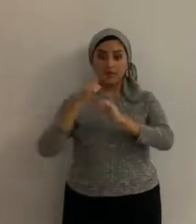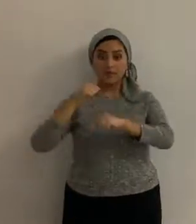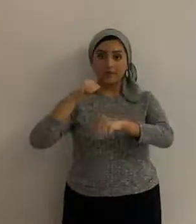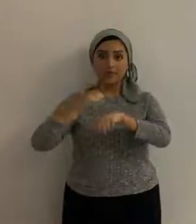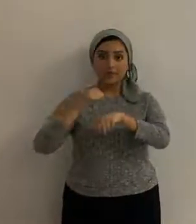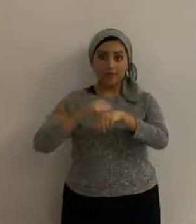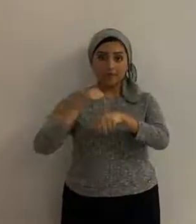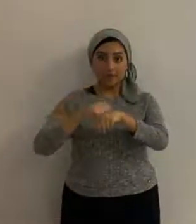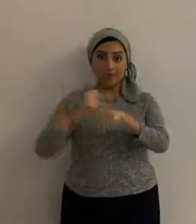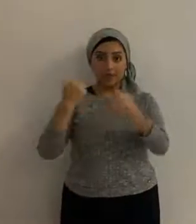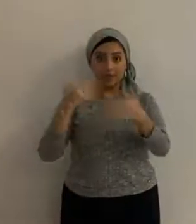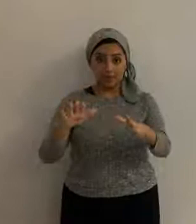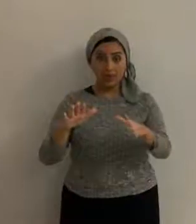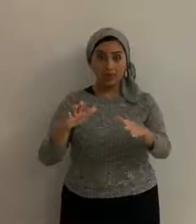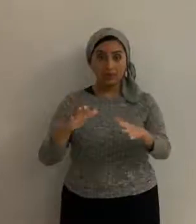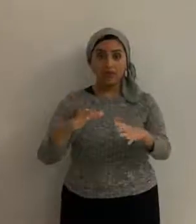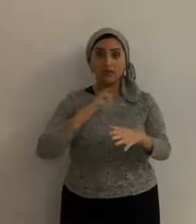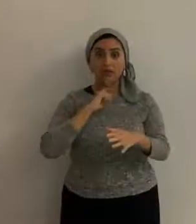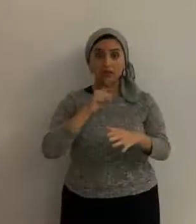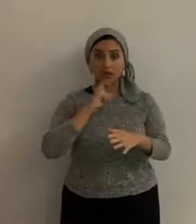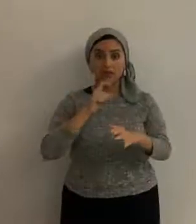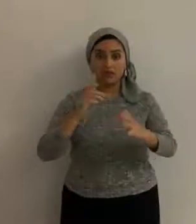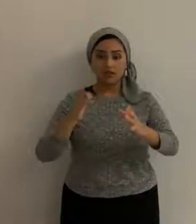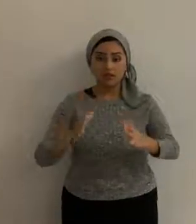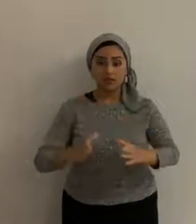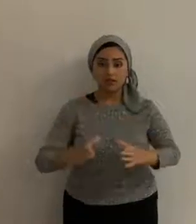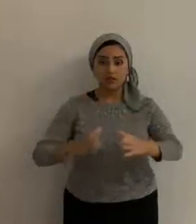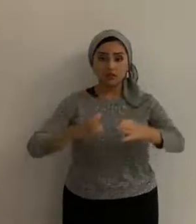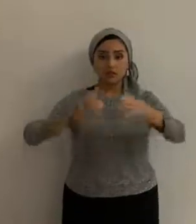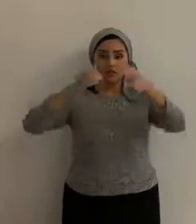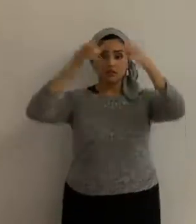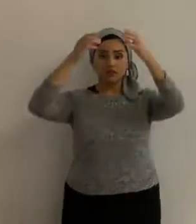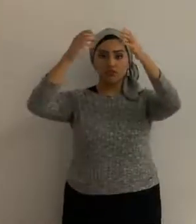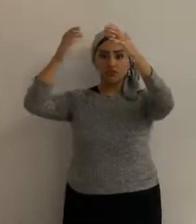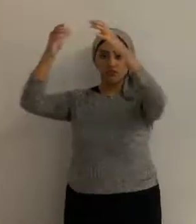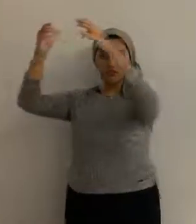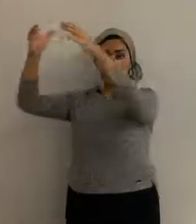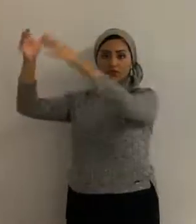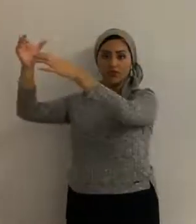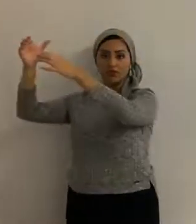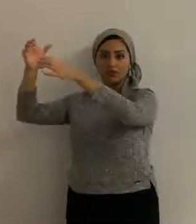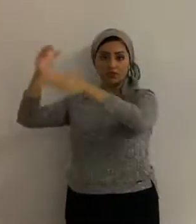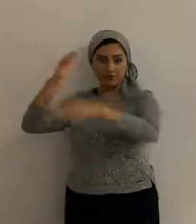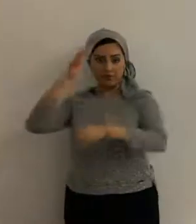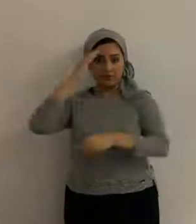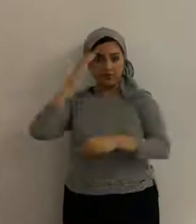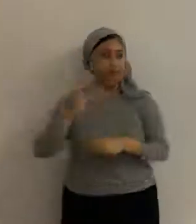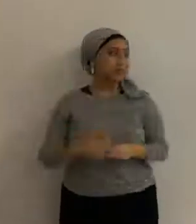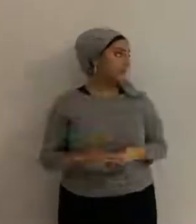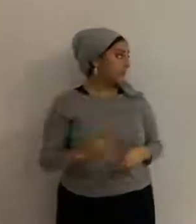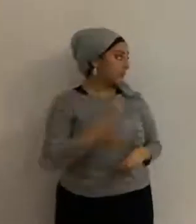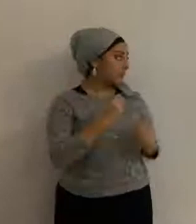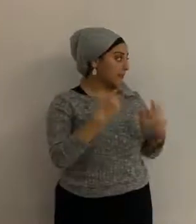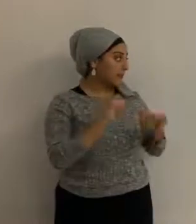se retira el molde o cimbra o tubo en este caso. Y ya en el número 5 queda